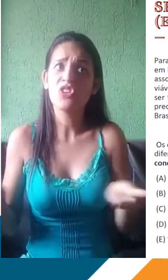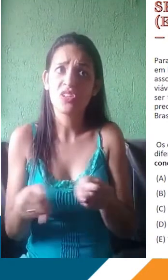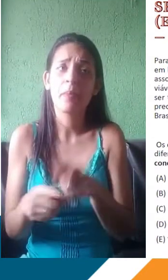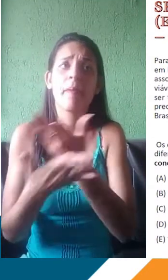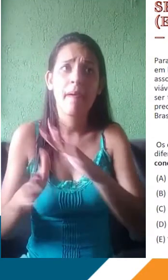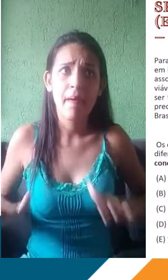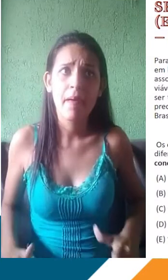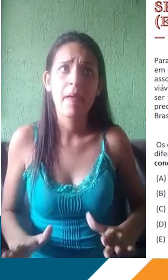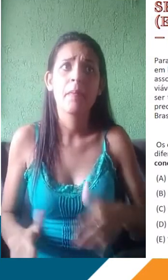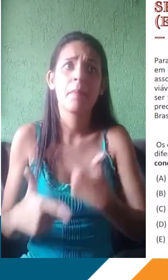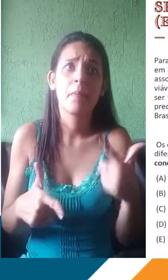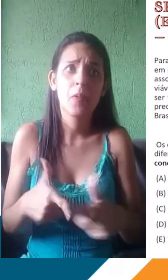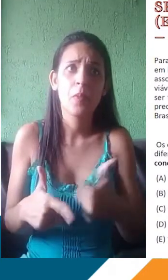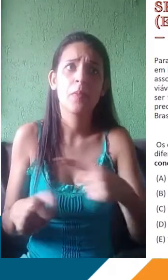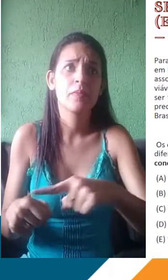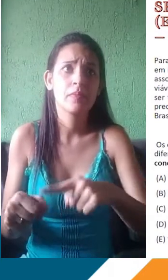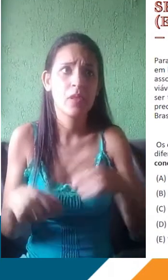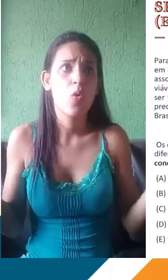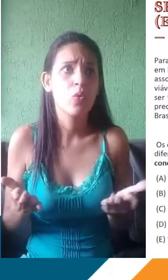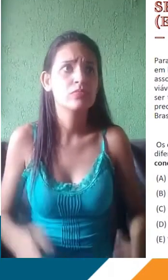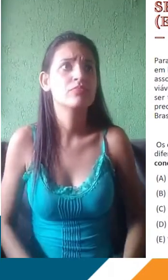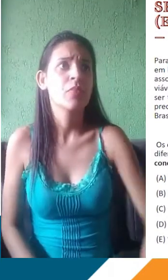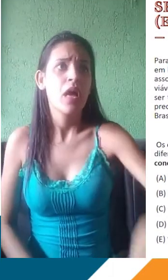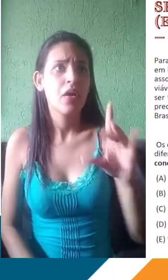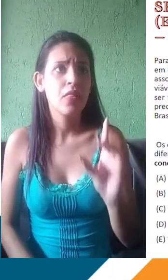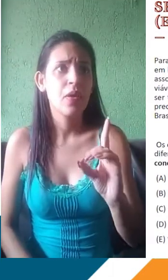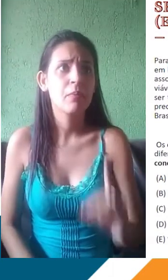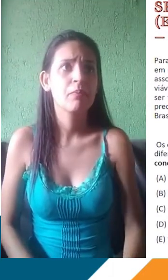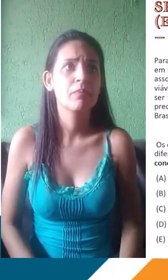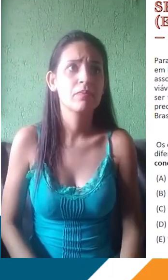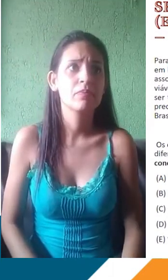As favelas são, afinal, produto direto do urbanismo